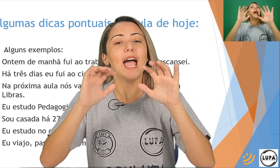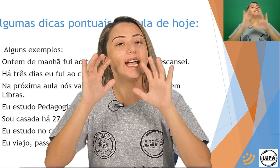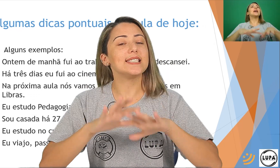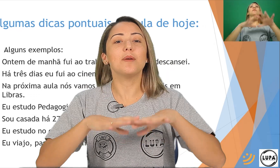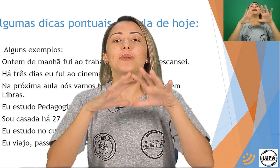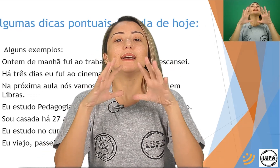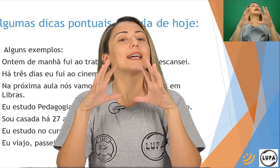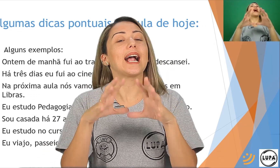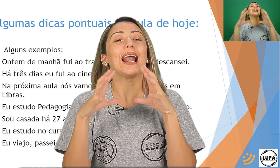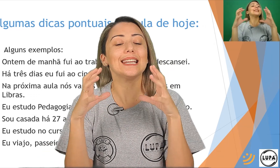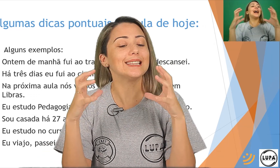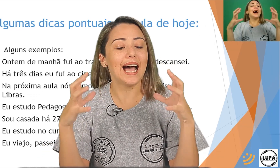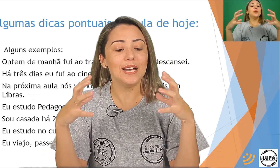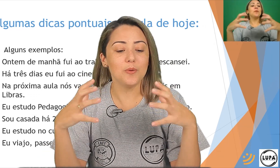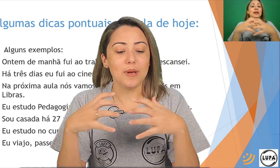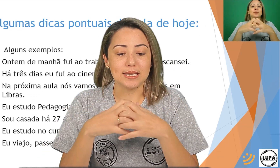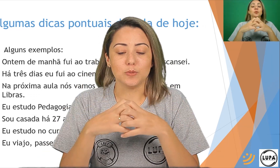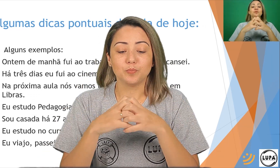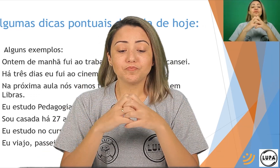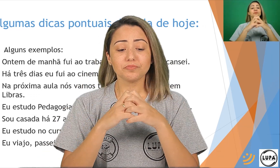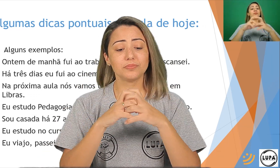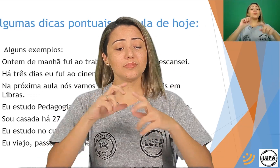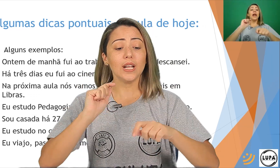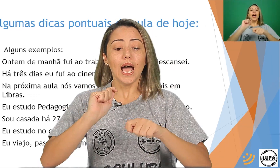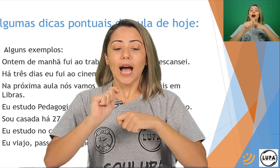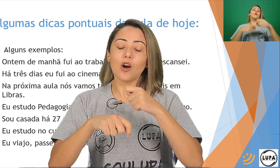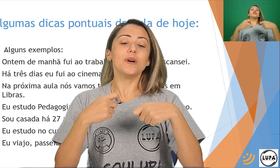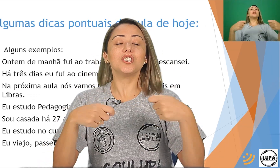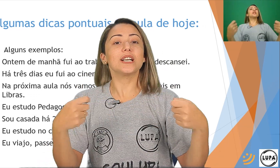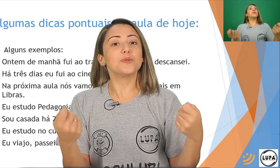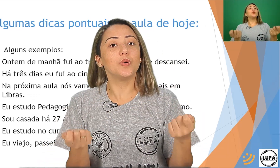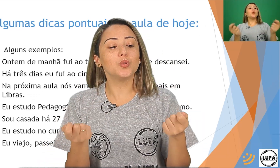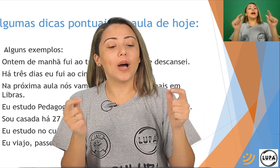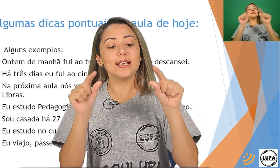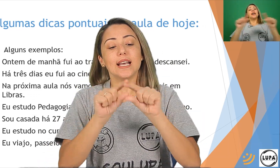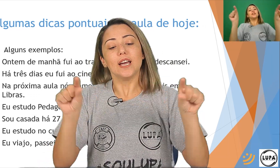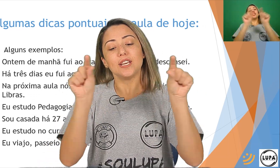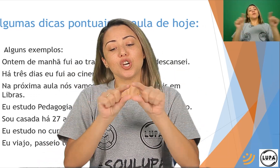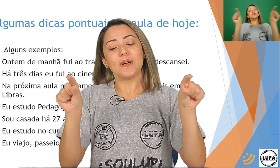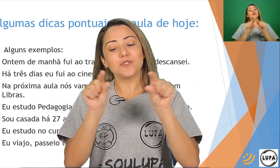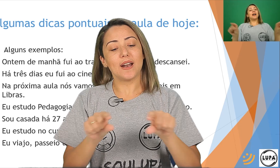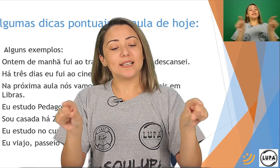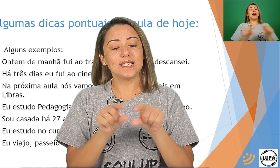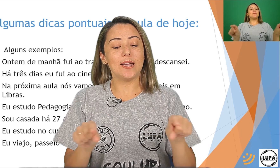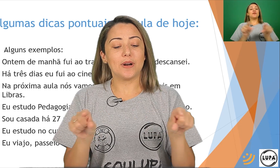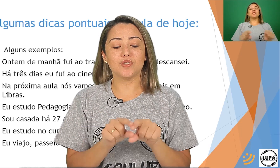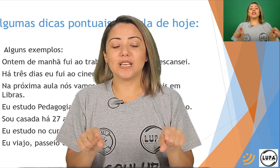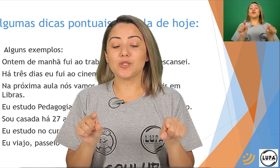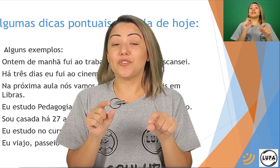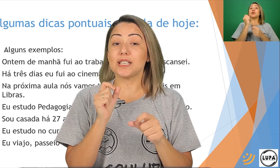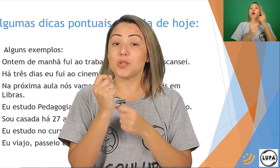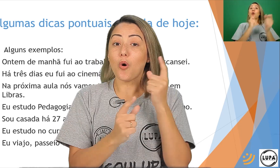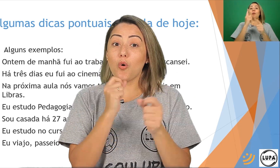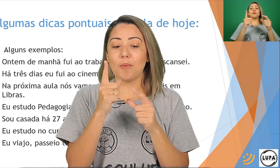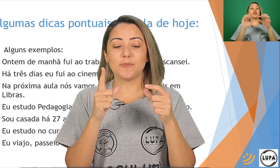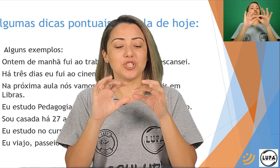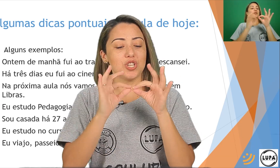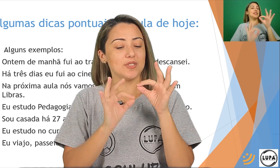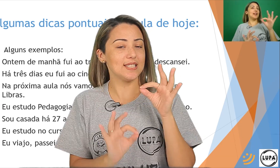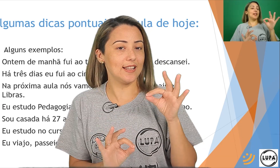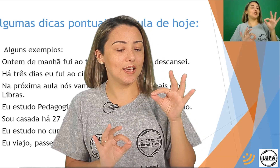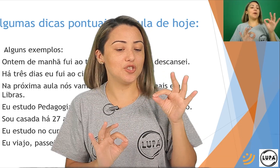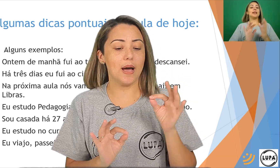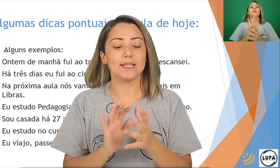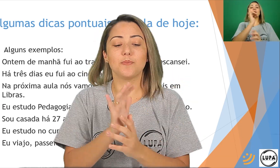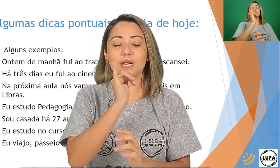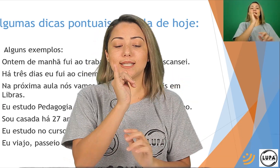Anos é sempre calendário mesmo. Algumas dicas pontuais, eu deixei umas frases aí para vocês, vou fazer só algumas pra gente não